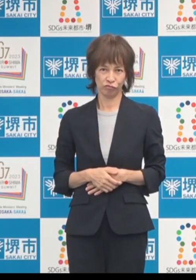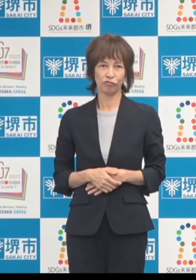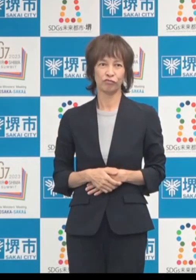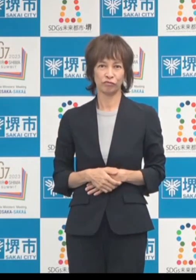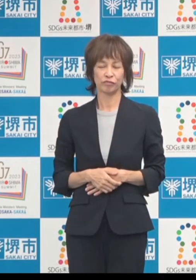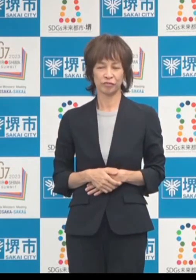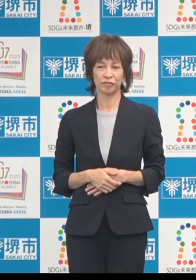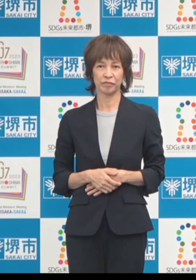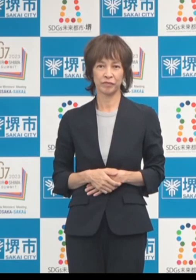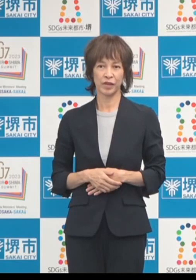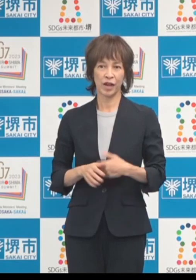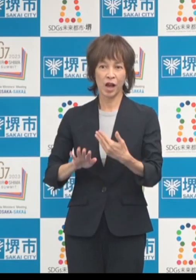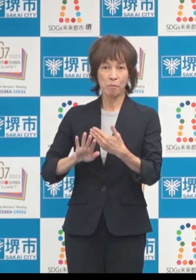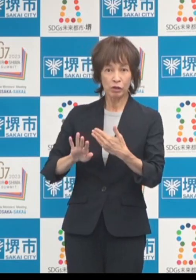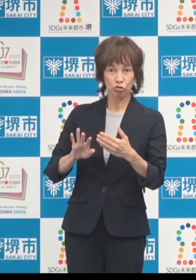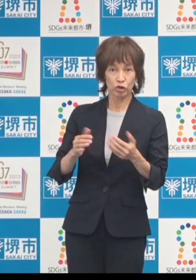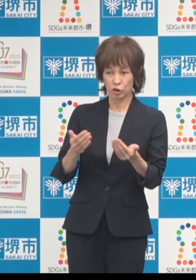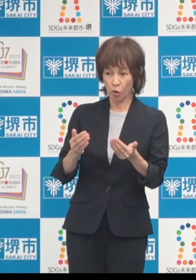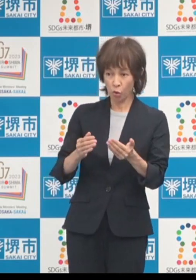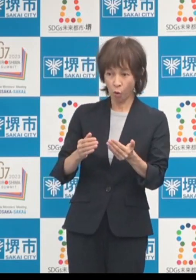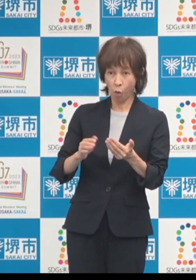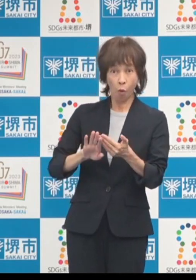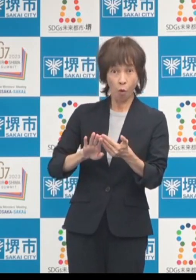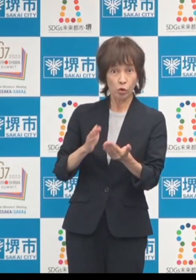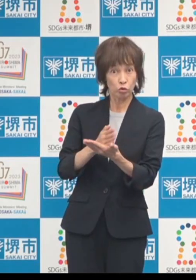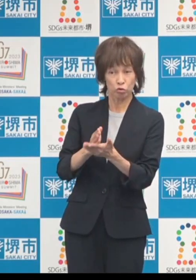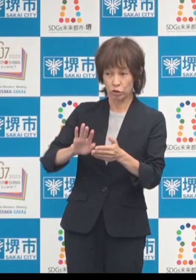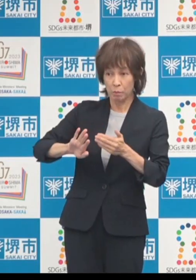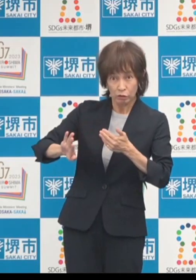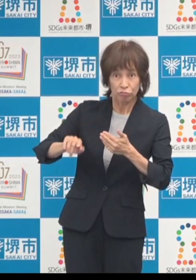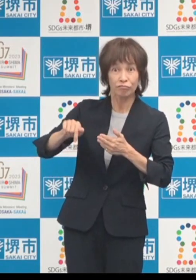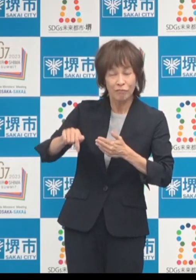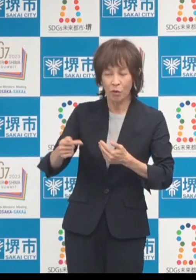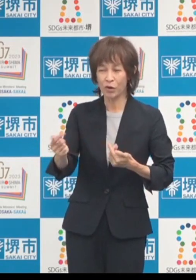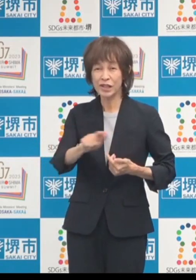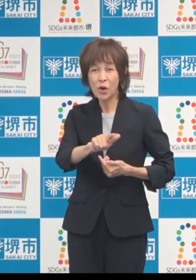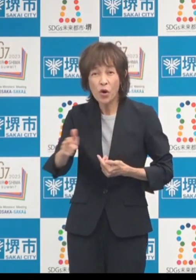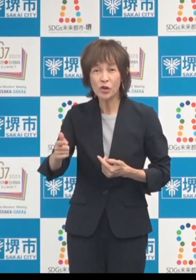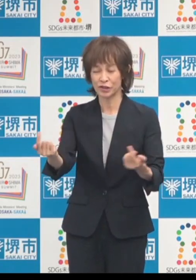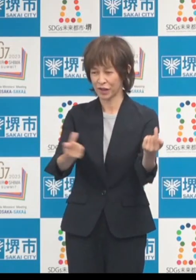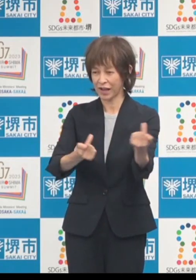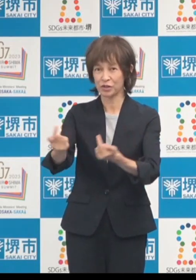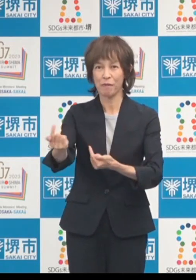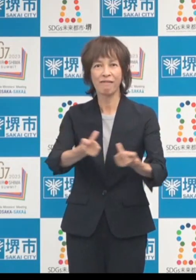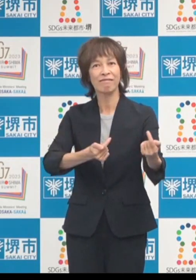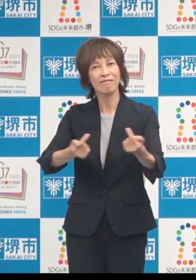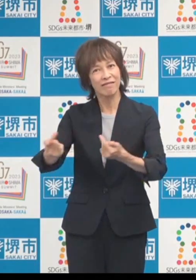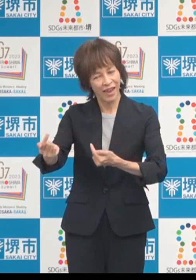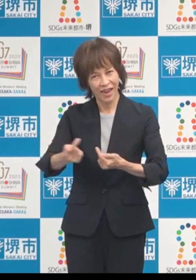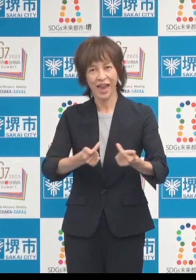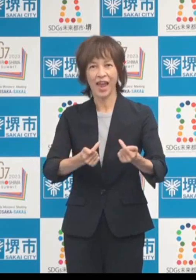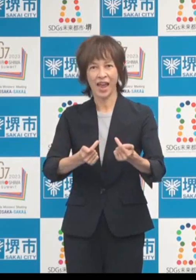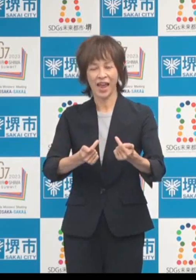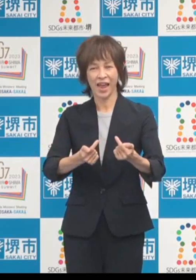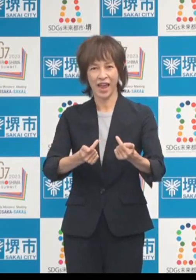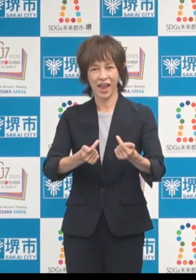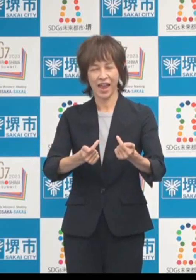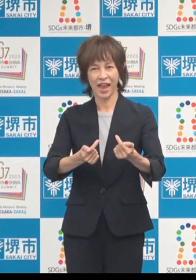異業種の方、また同じ思いを持つ皆様お集まりいただきたいと考えております。